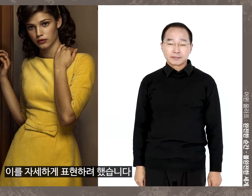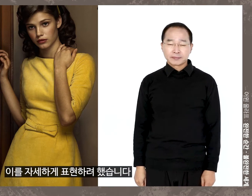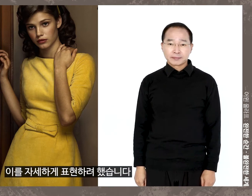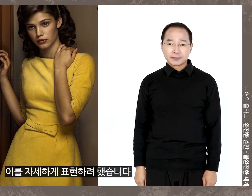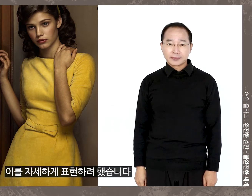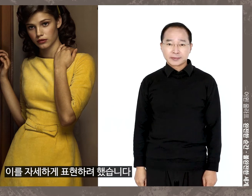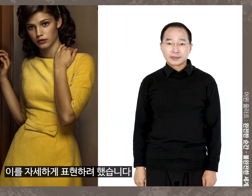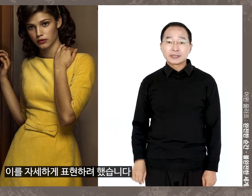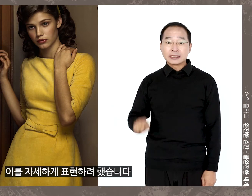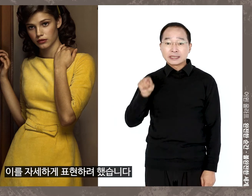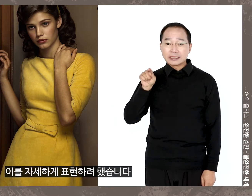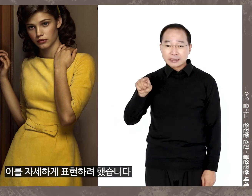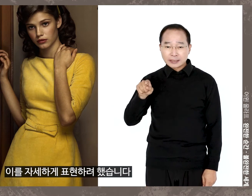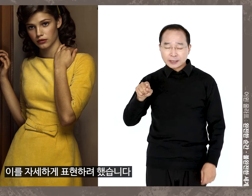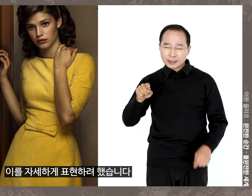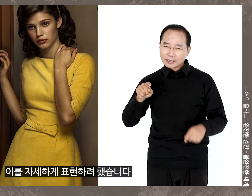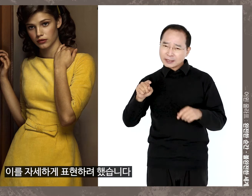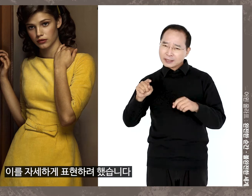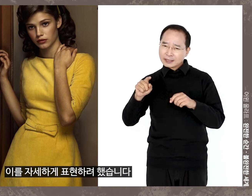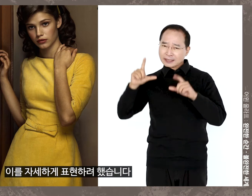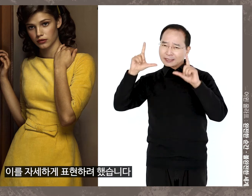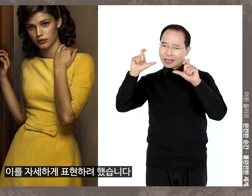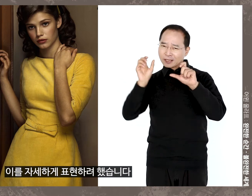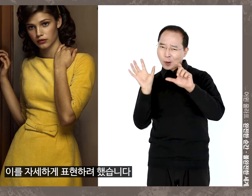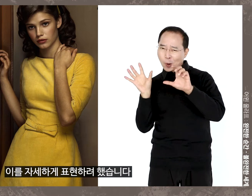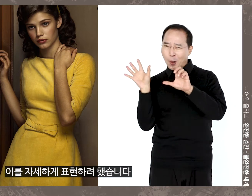이를 자세하게 표현하려 했습니다.